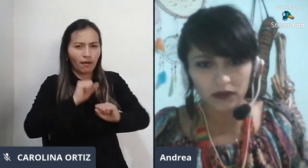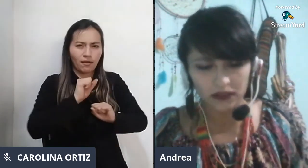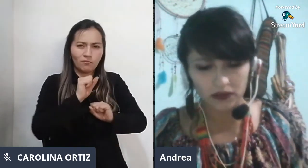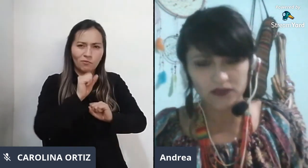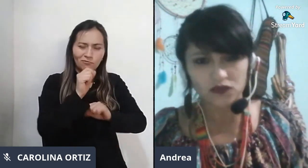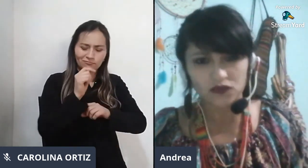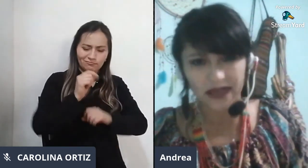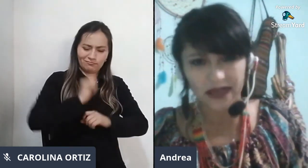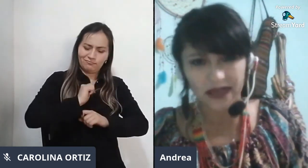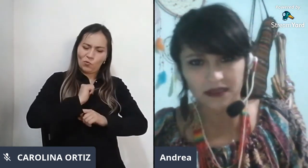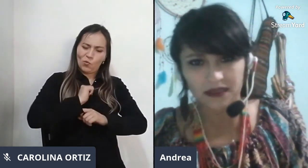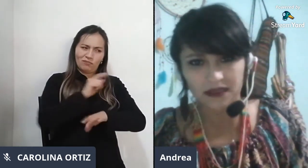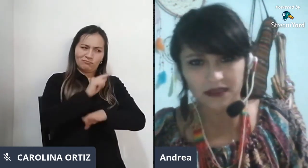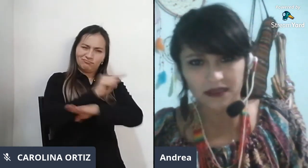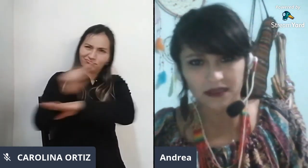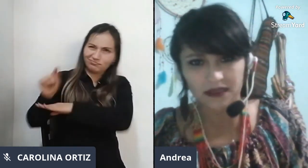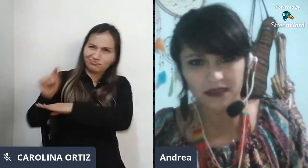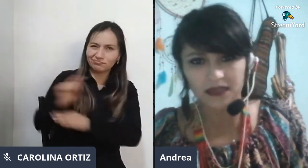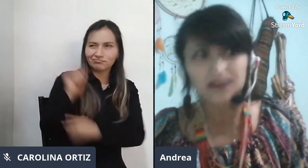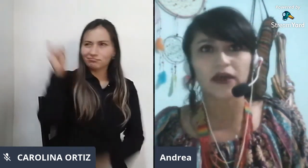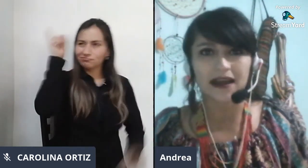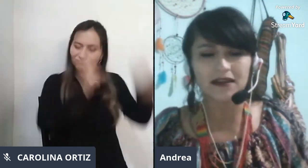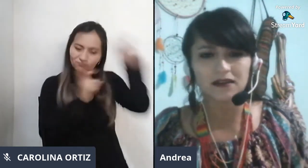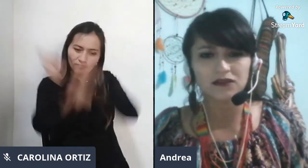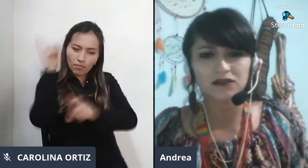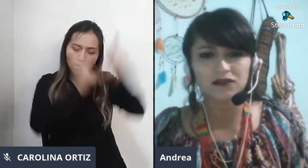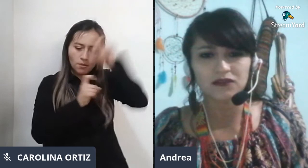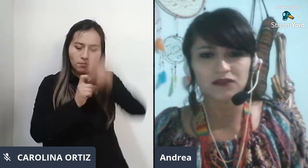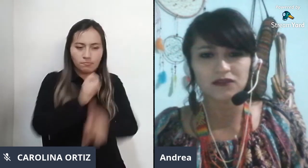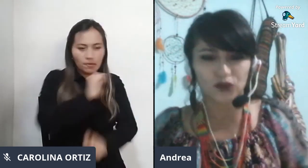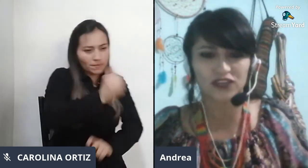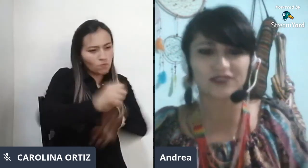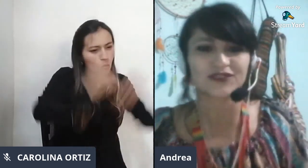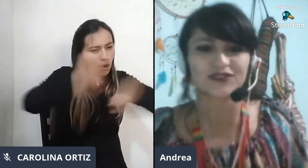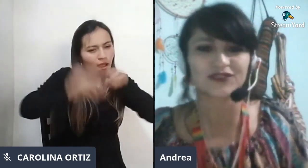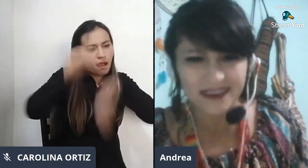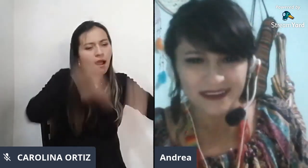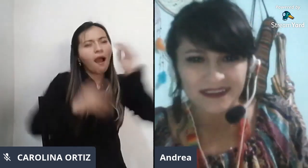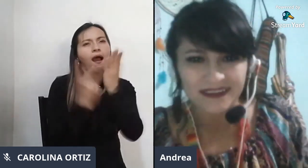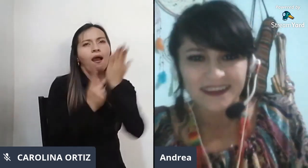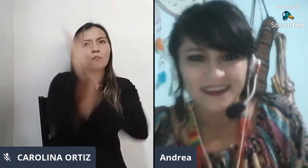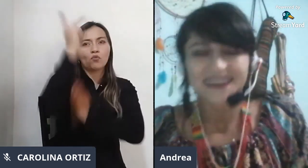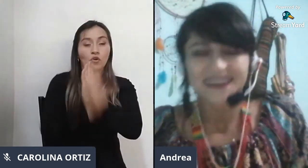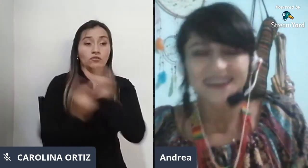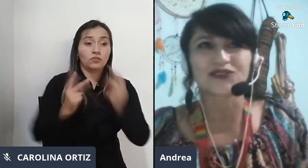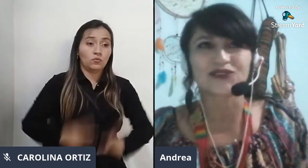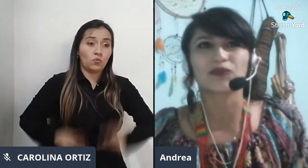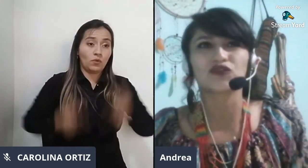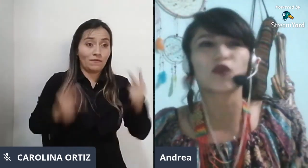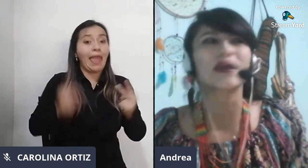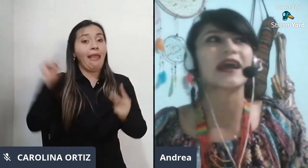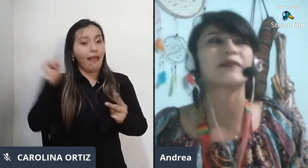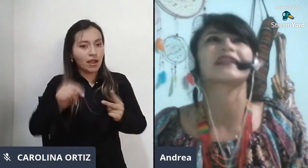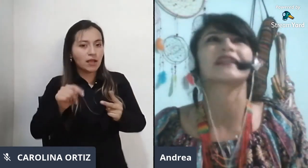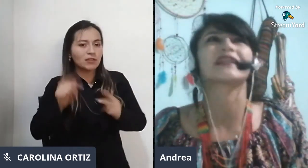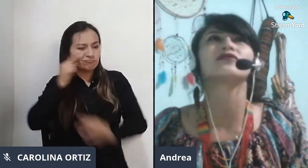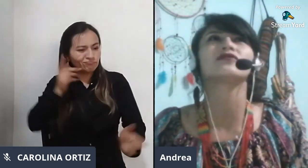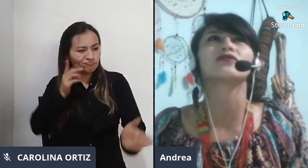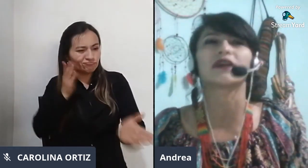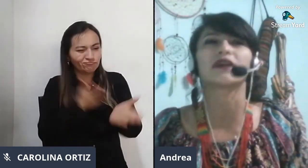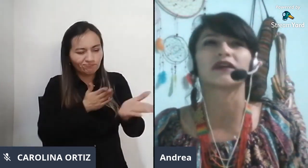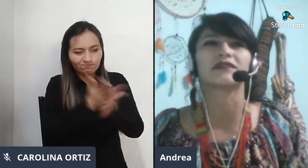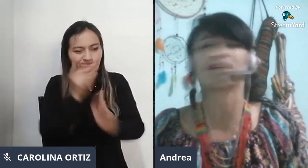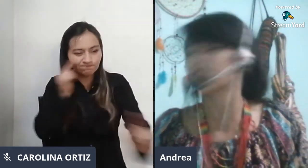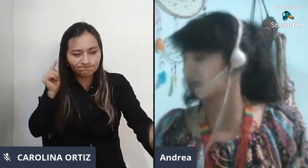prácticas y pueda crear sus proyectos de vida. Entonces estamos como encaminados